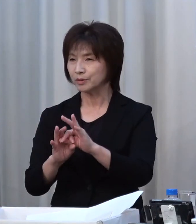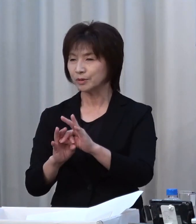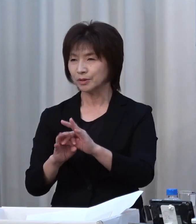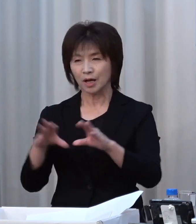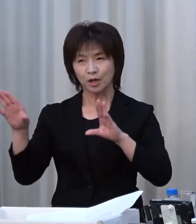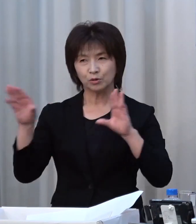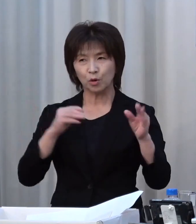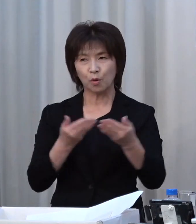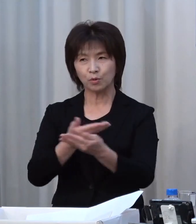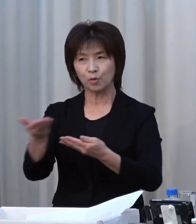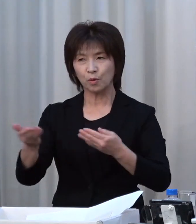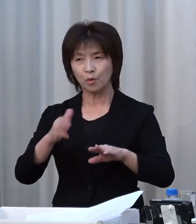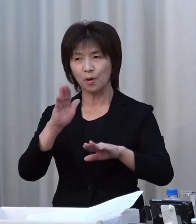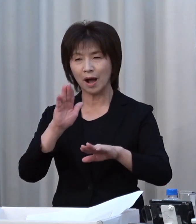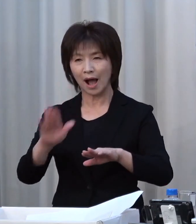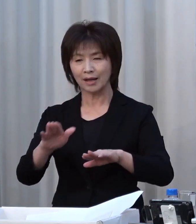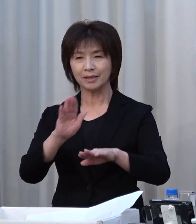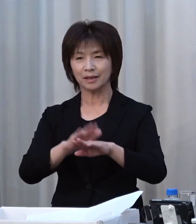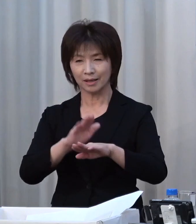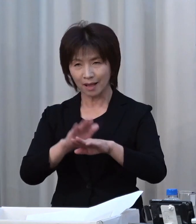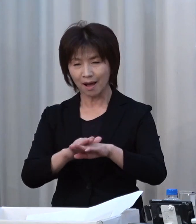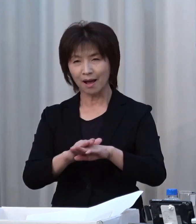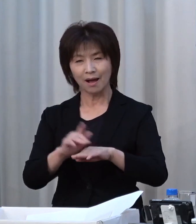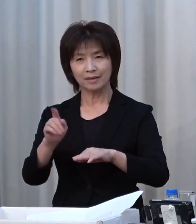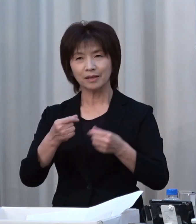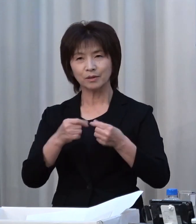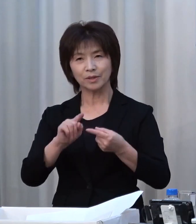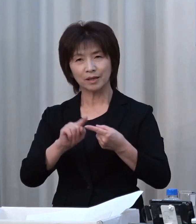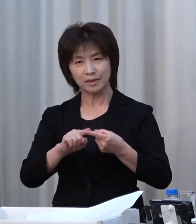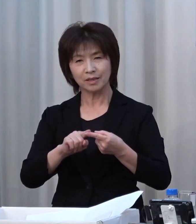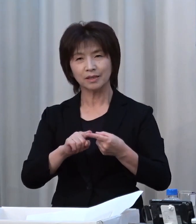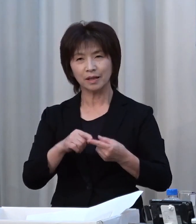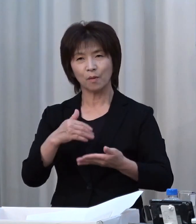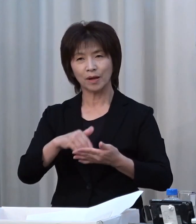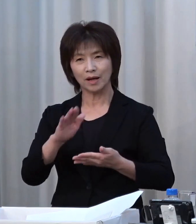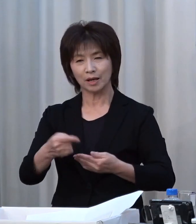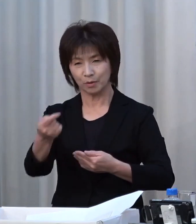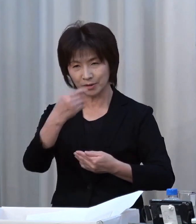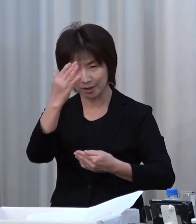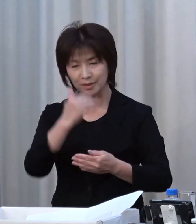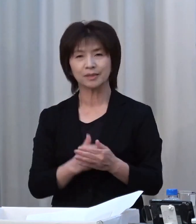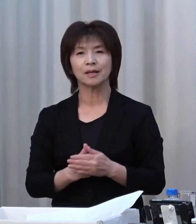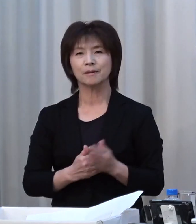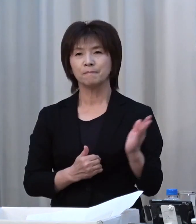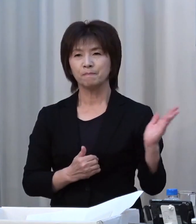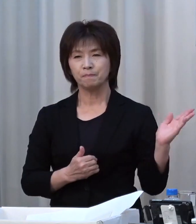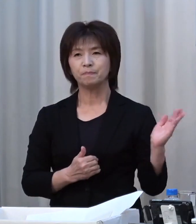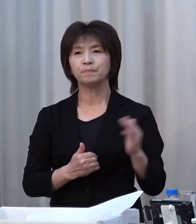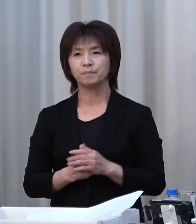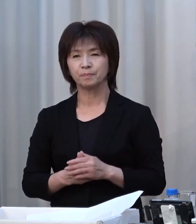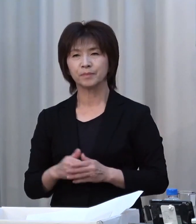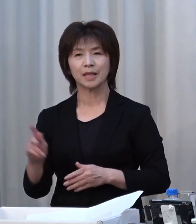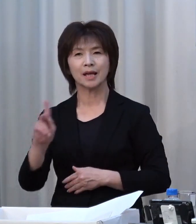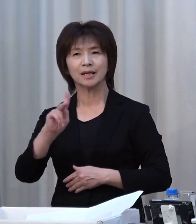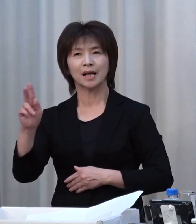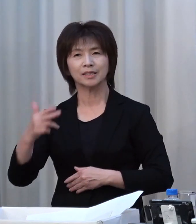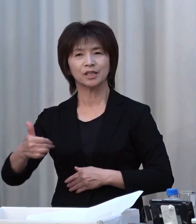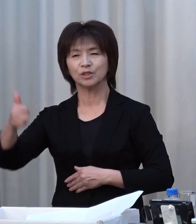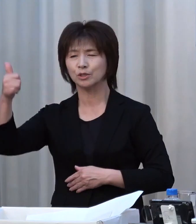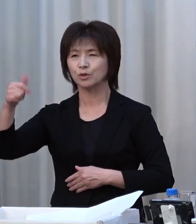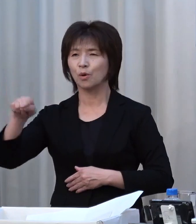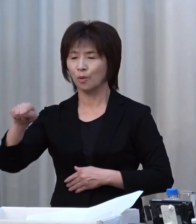情報の交換の在り方とか、何かこう具体的なお話があれば教えてください。 はい、ガイゼル市長はですね、非常